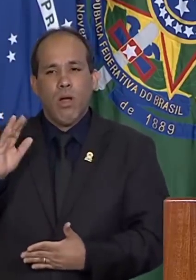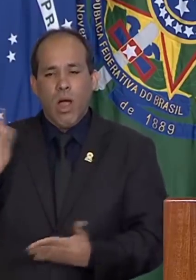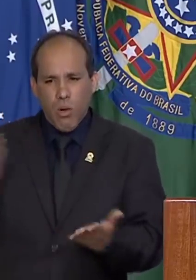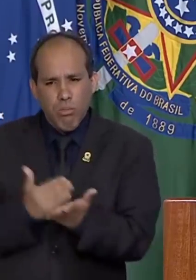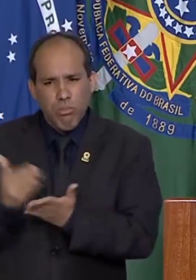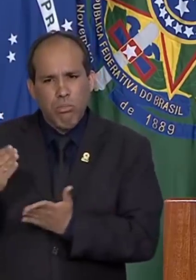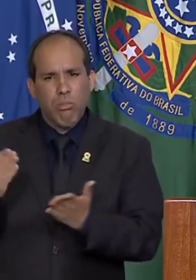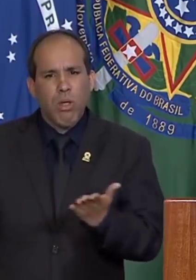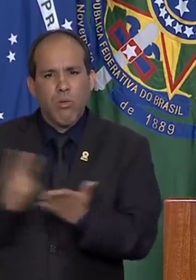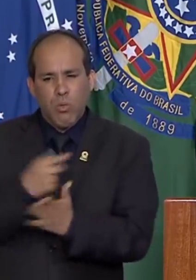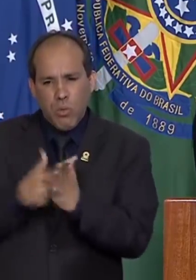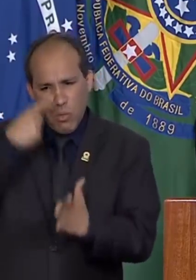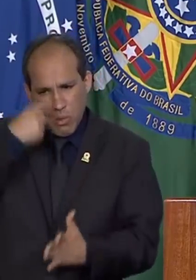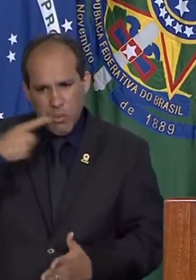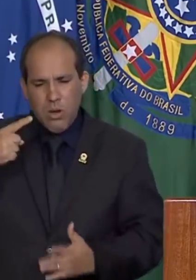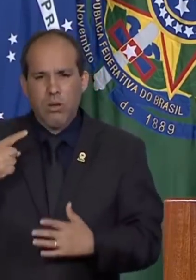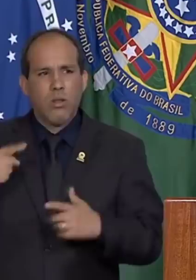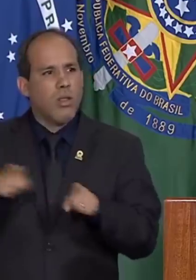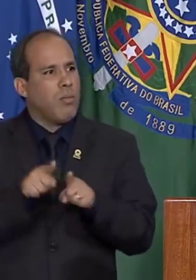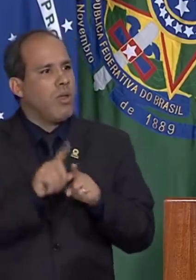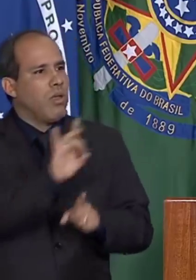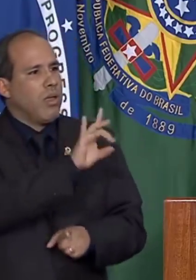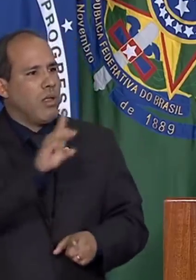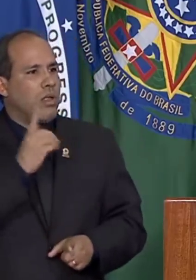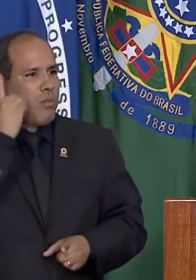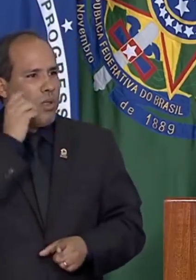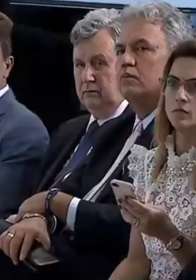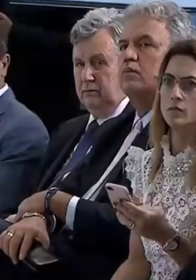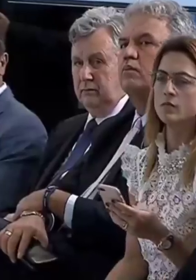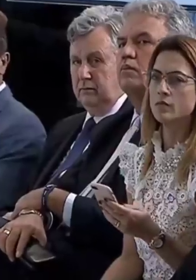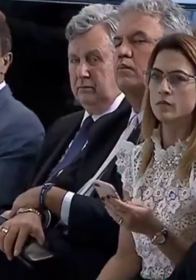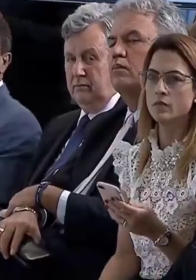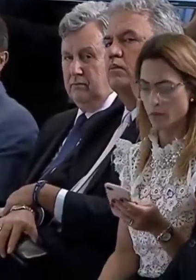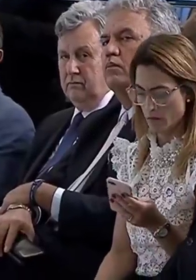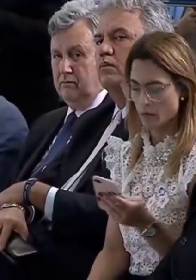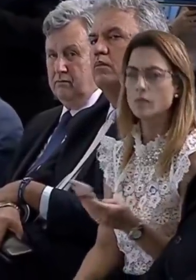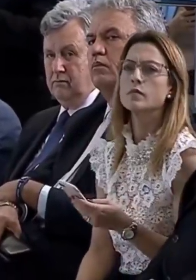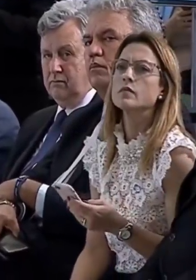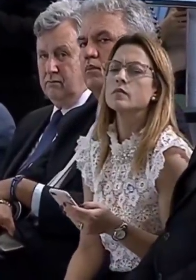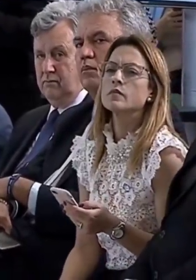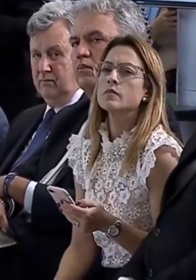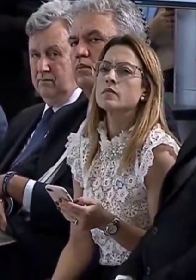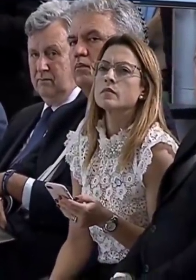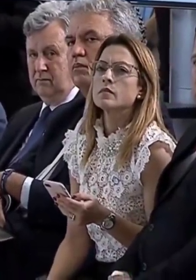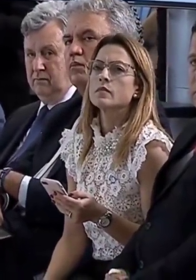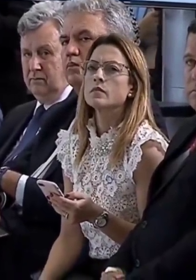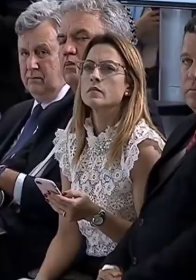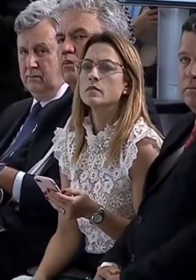Primeiro, senhores deputados e senadores, muito obrigado a vocês. Nós tivemos liberdade para